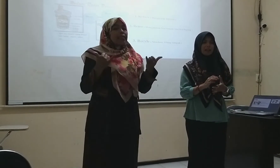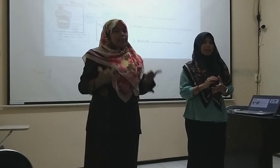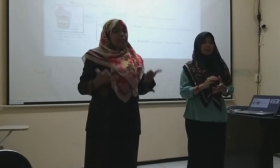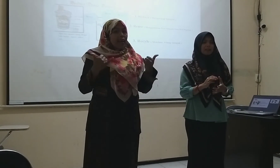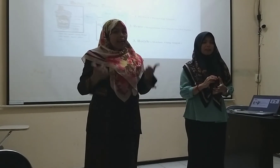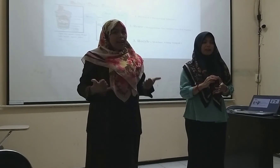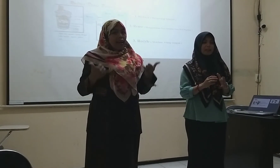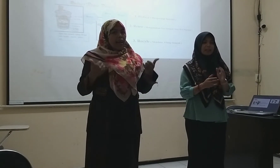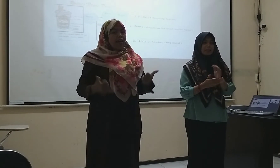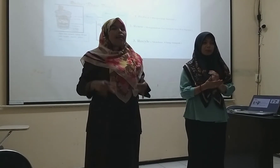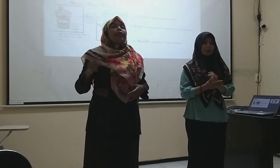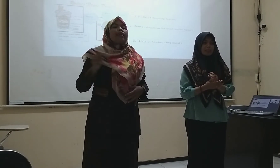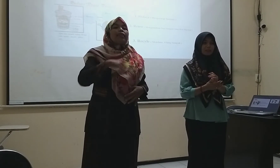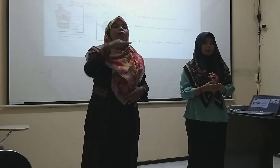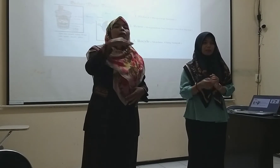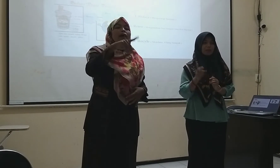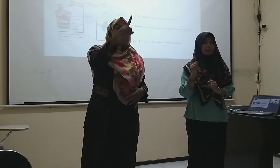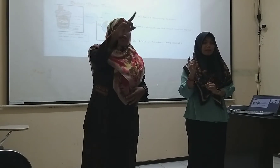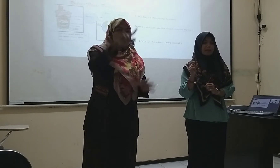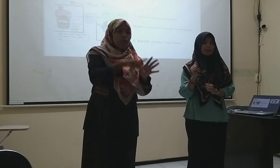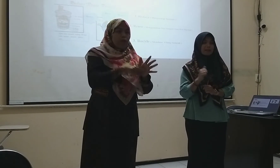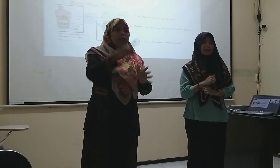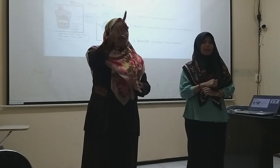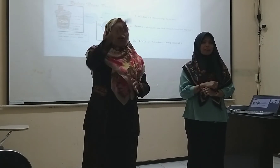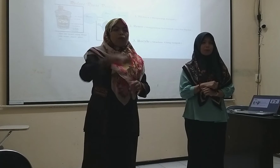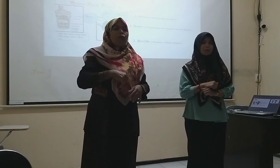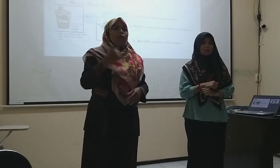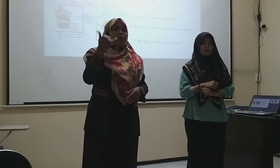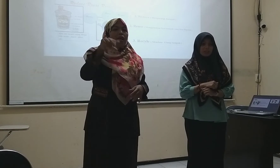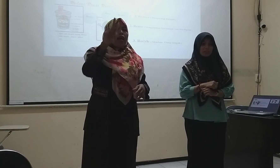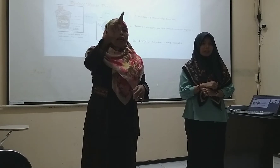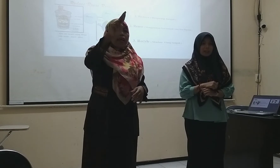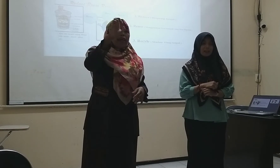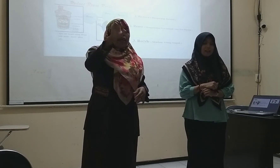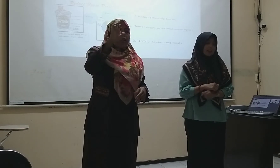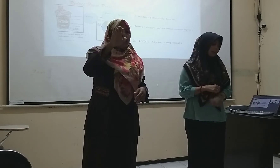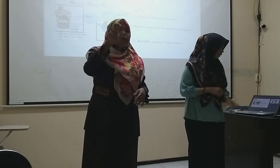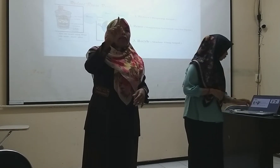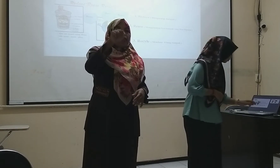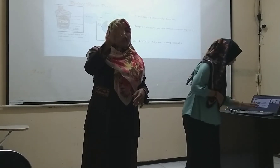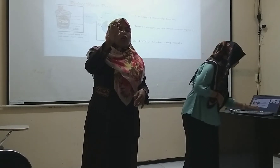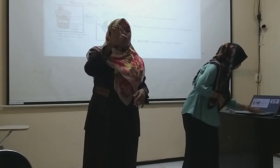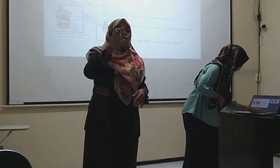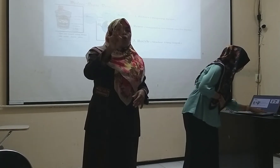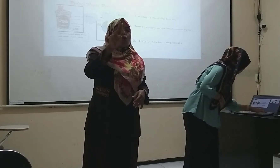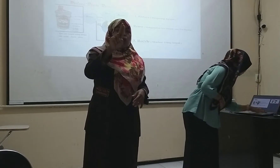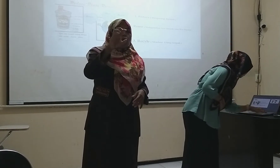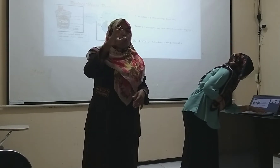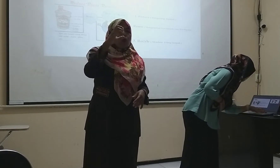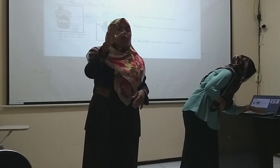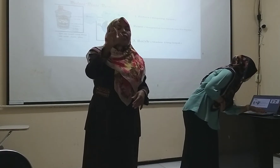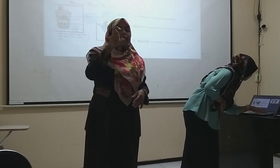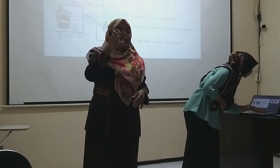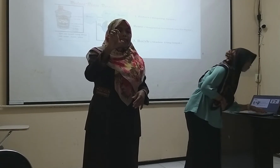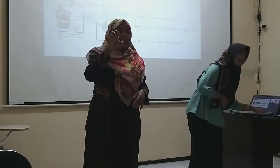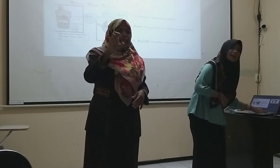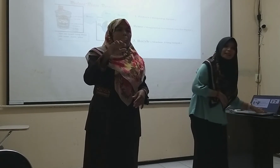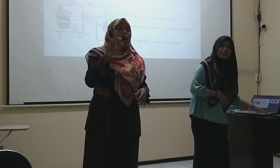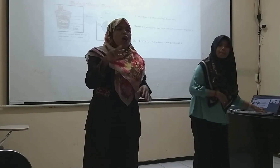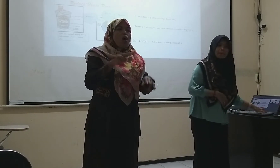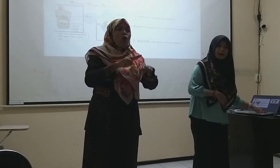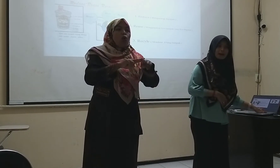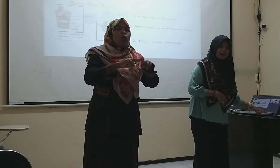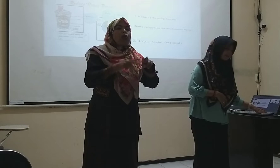kita pelajari satu persatu. Yang pertama adalah reduce. Ya, reduce itu adalah